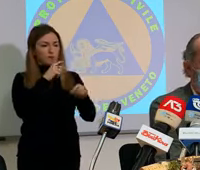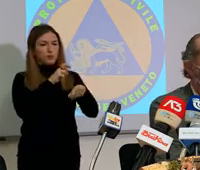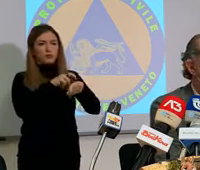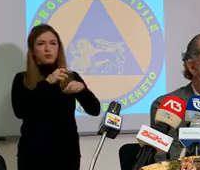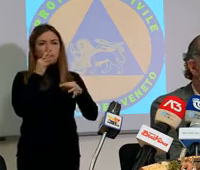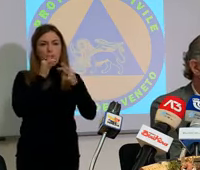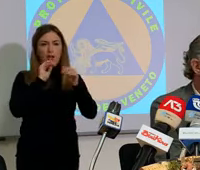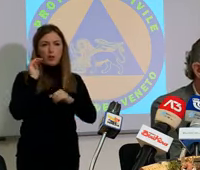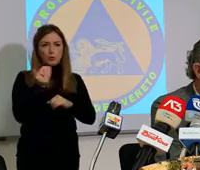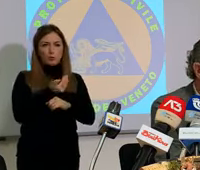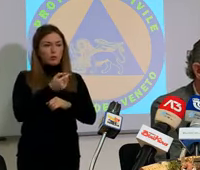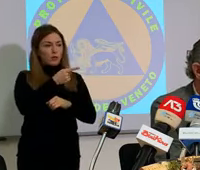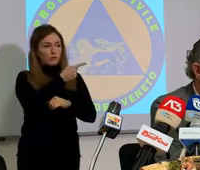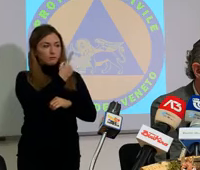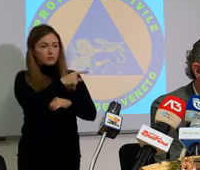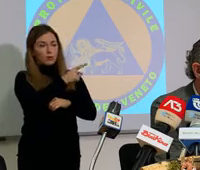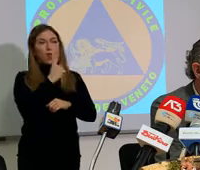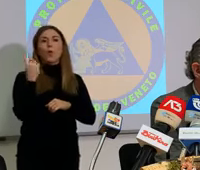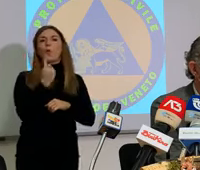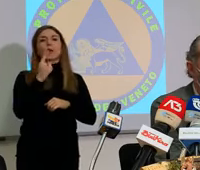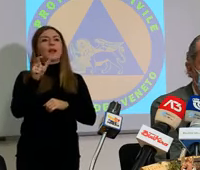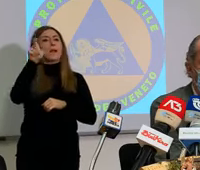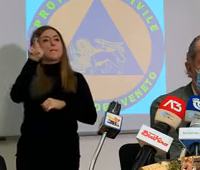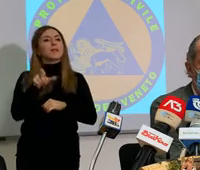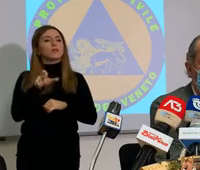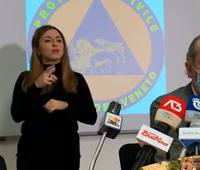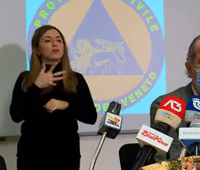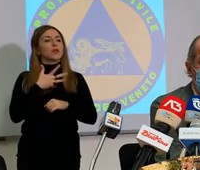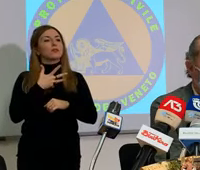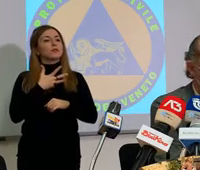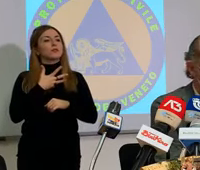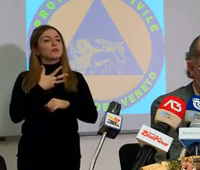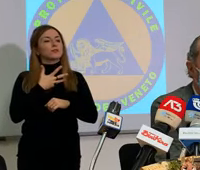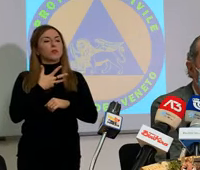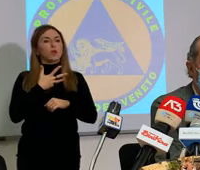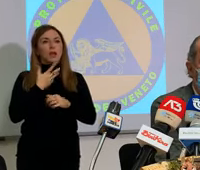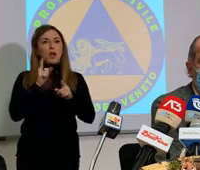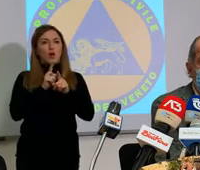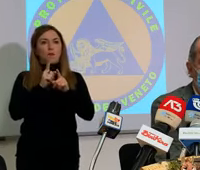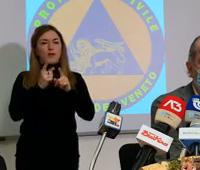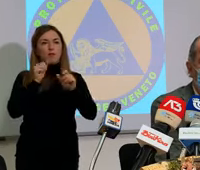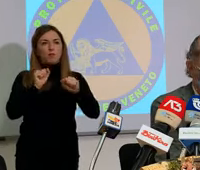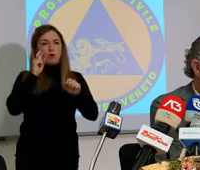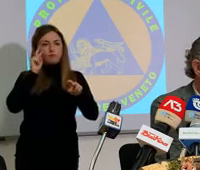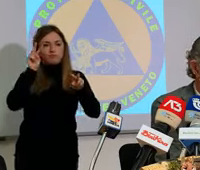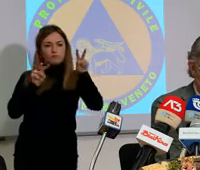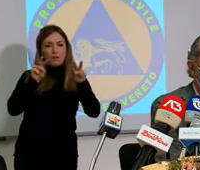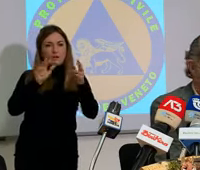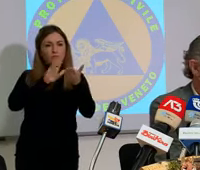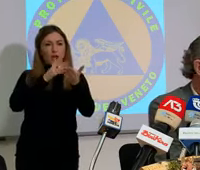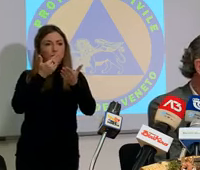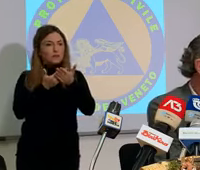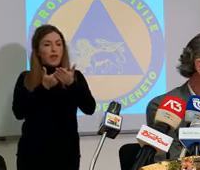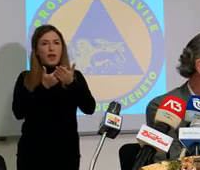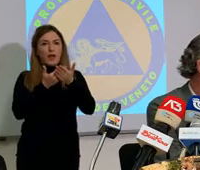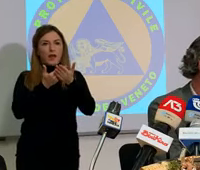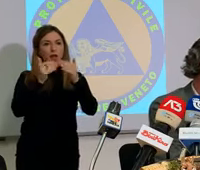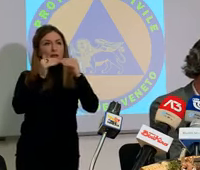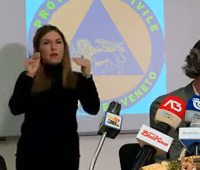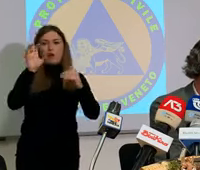tutto rosi è l'unica persona che al termometro a livello regionale perché colui che fa tutti i piani e